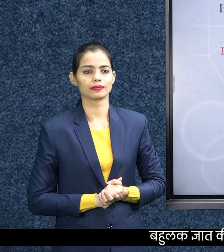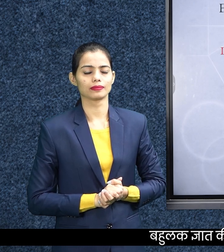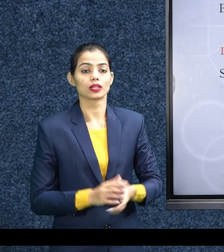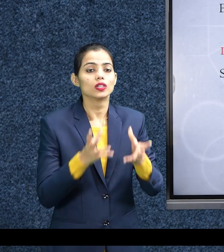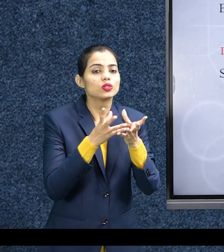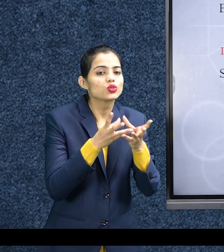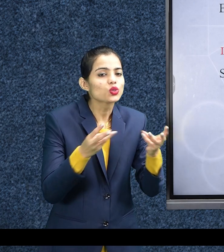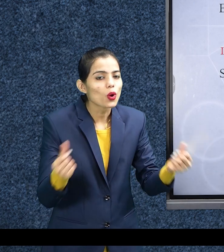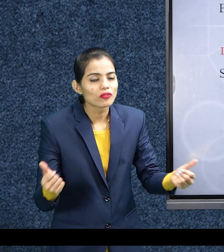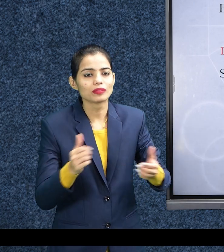विलयन।